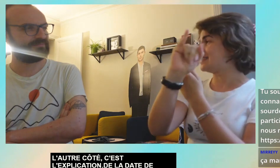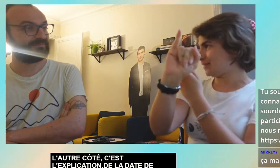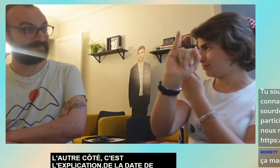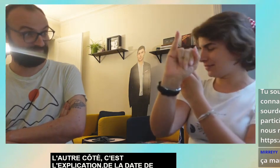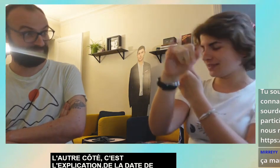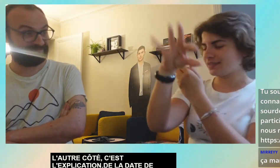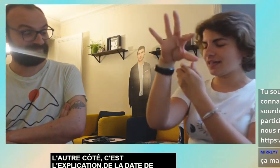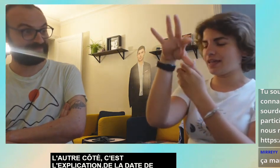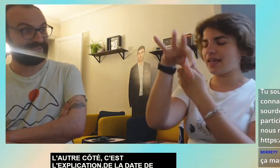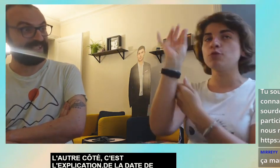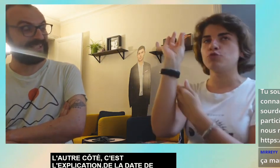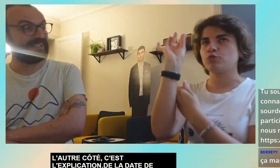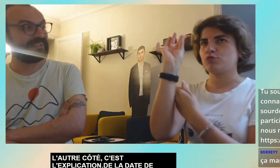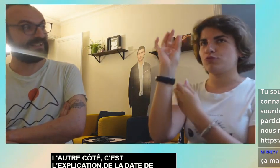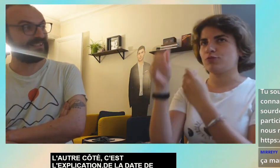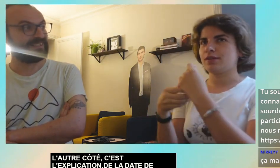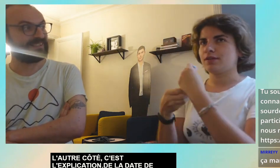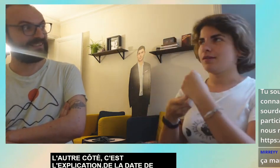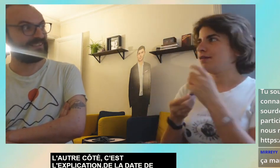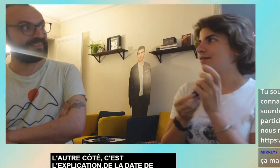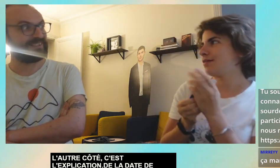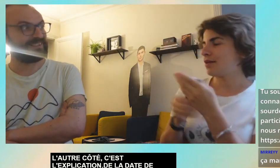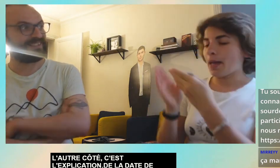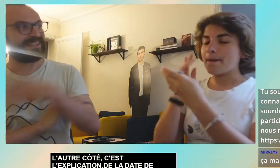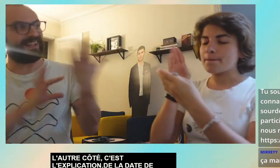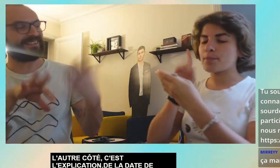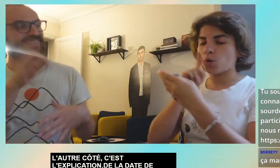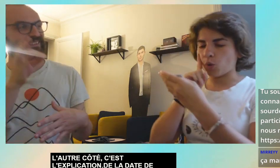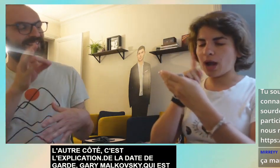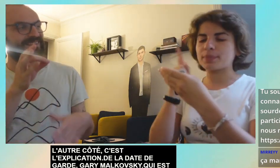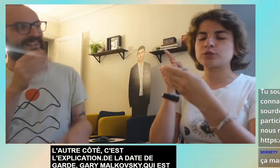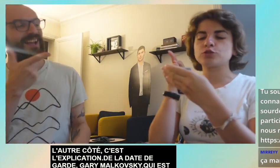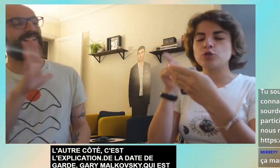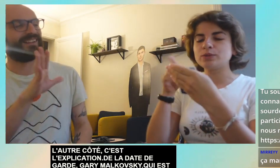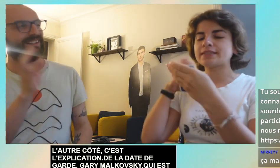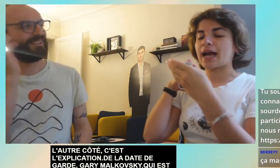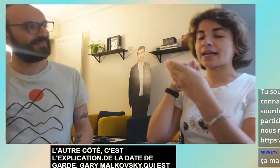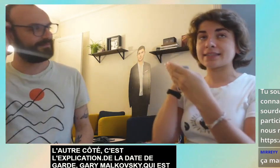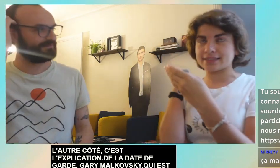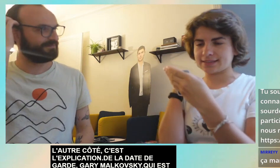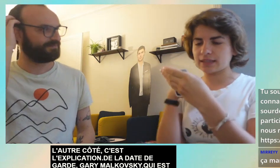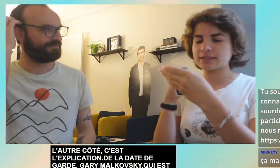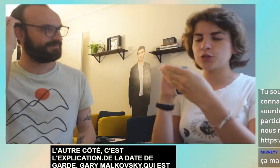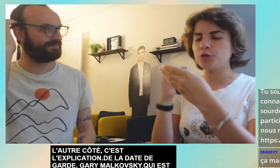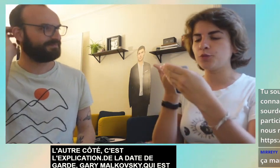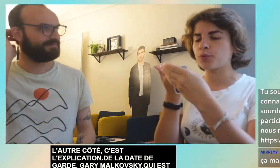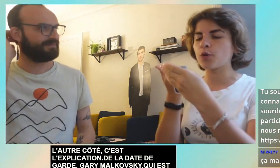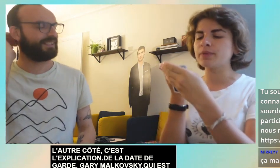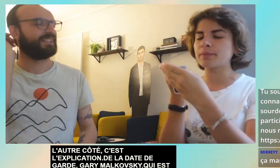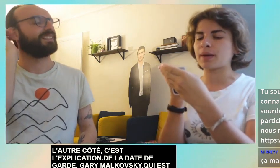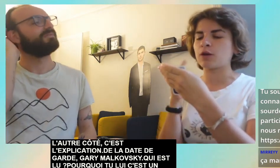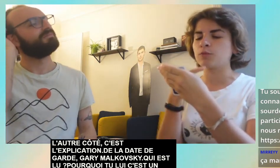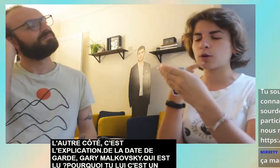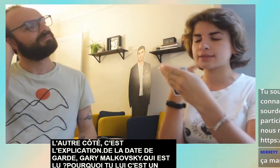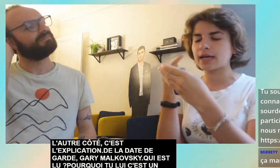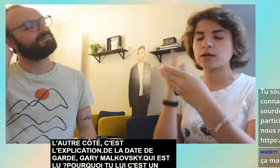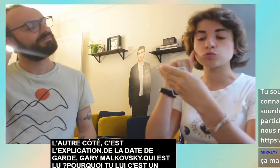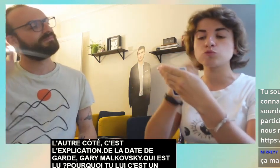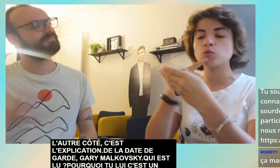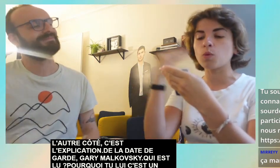Malkowski qui est élu. C'est un- Pourquoi? Parce que lui, c'est un Canadien, c'est le premier parlementaire au